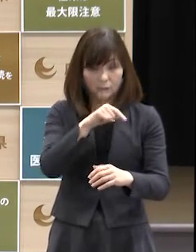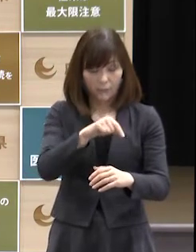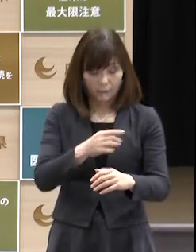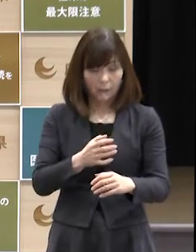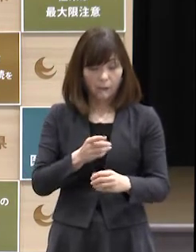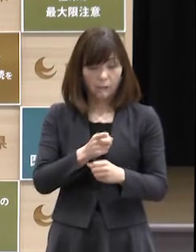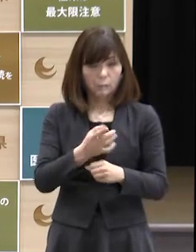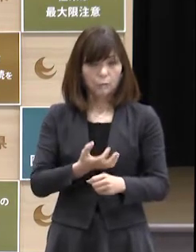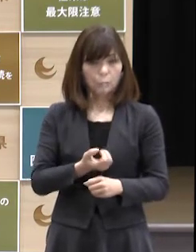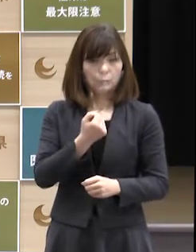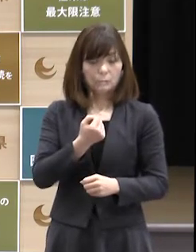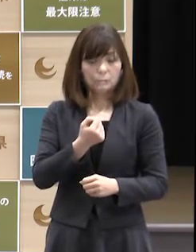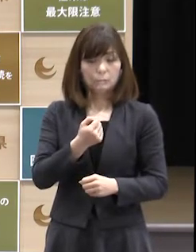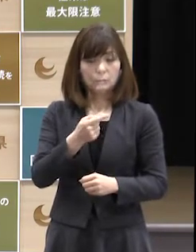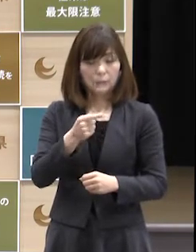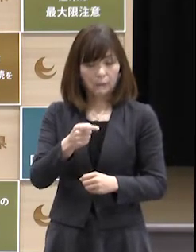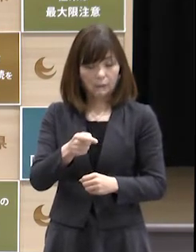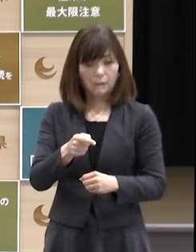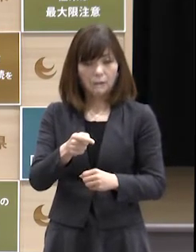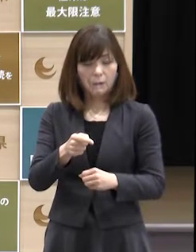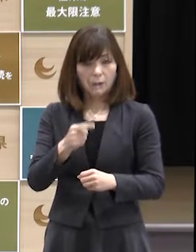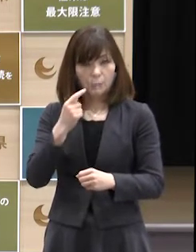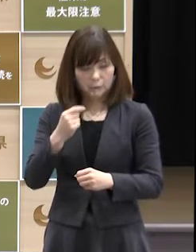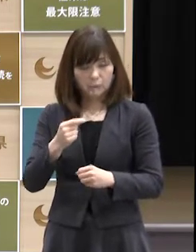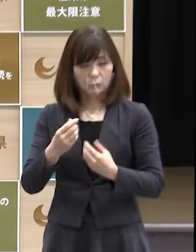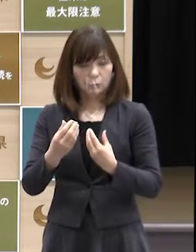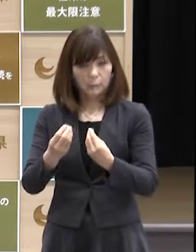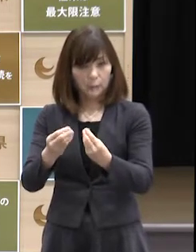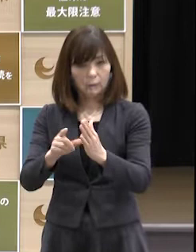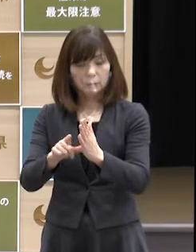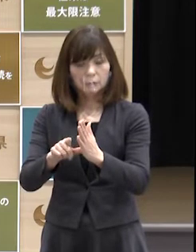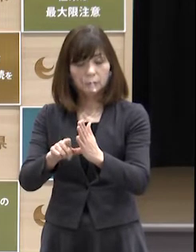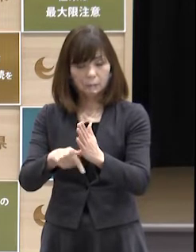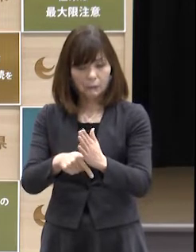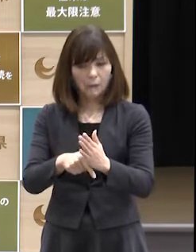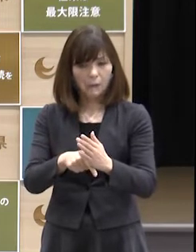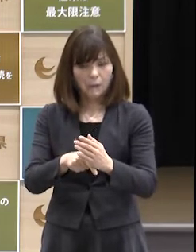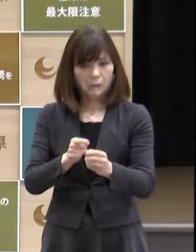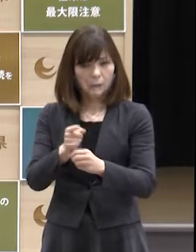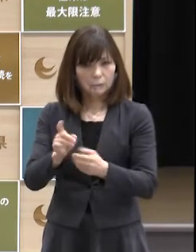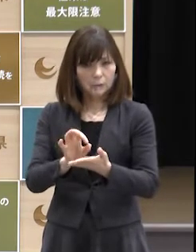の犠牲というのが起きているわけで、